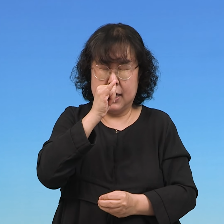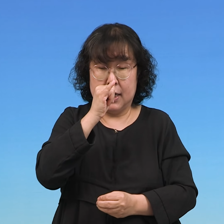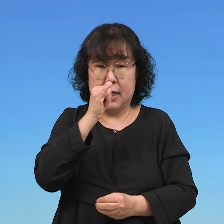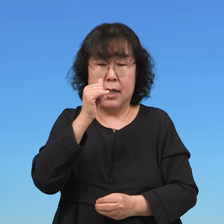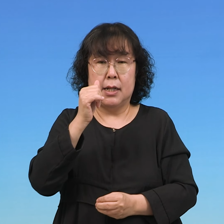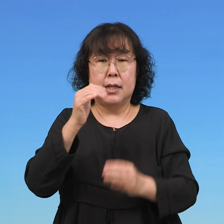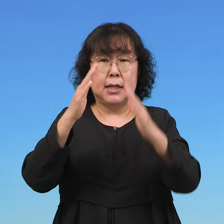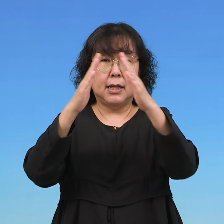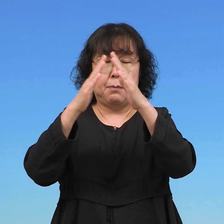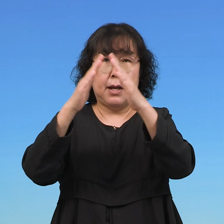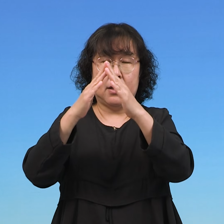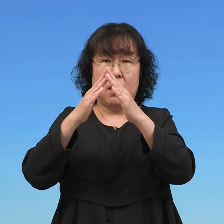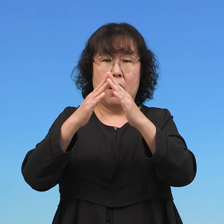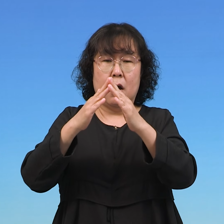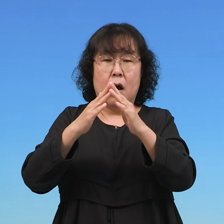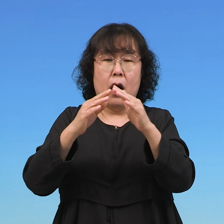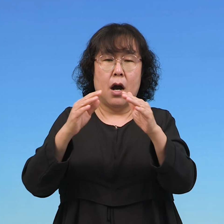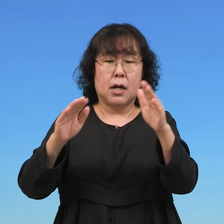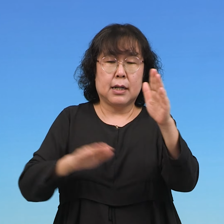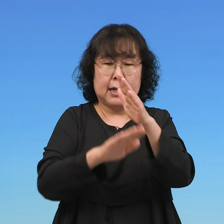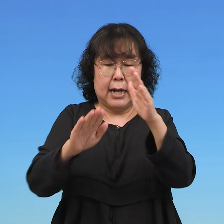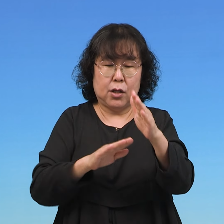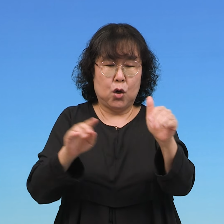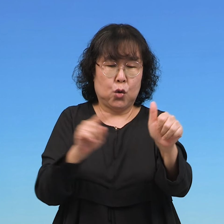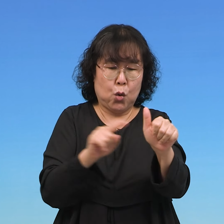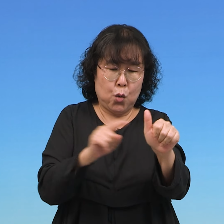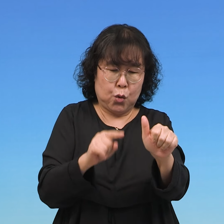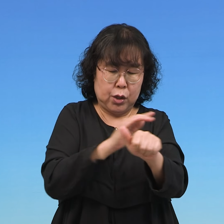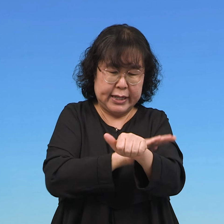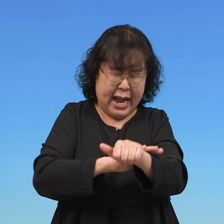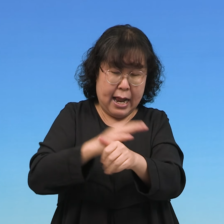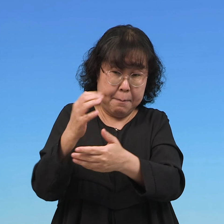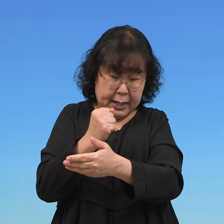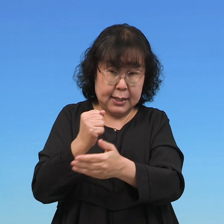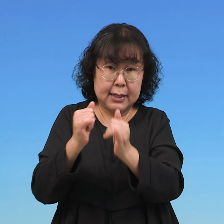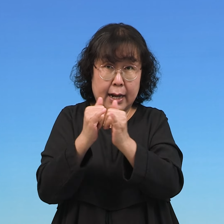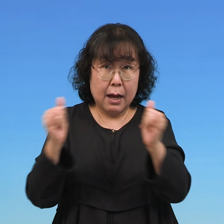하다가도 잘 돌아와요. 그런 애들은, 뼈대 있는 집에서 자란 분들은